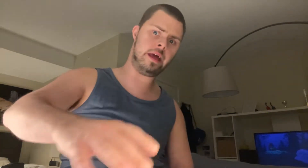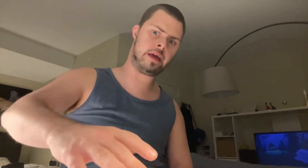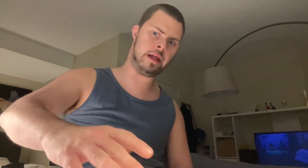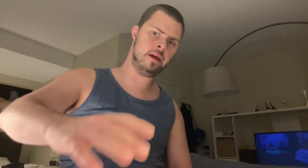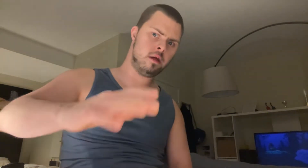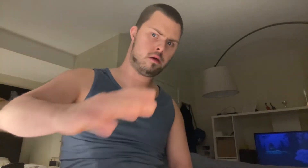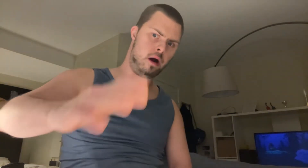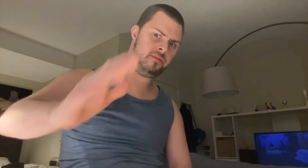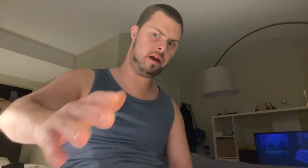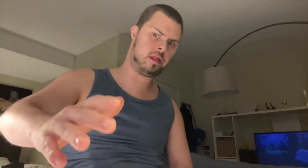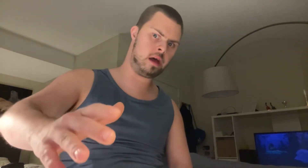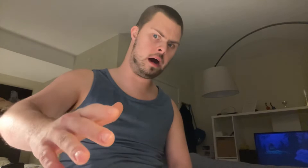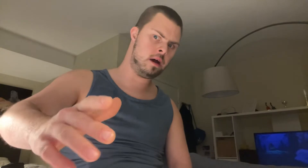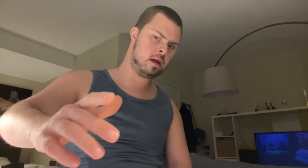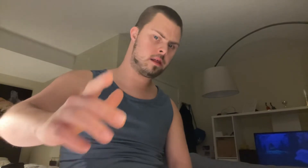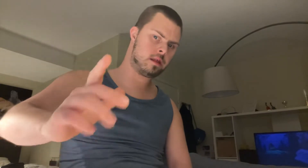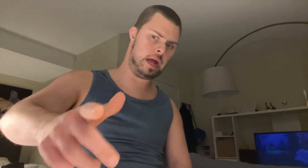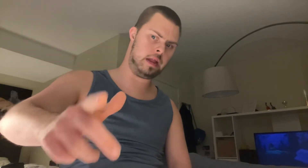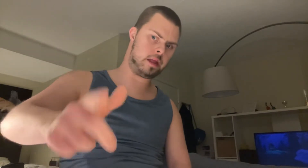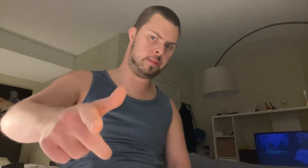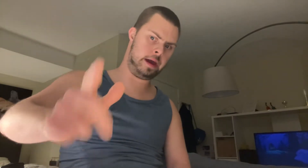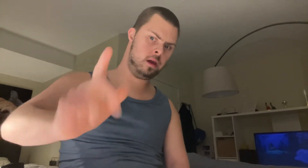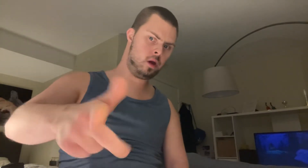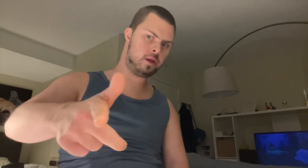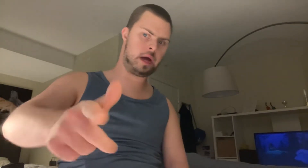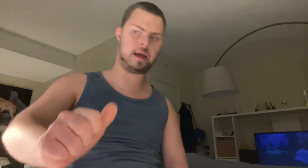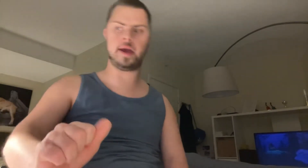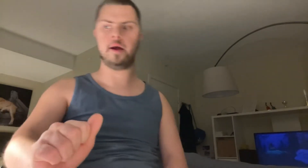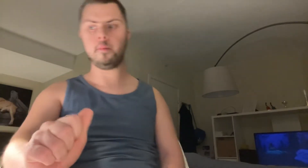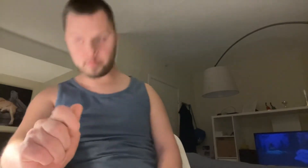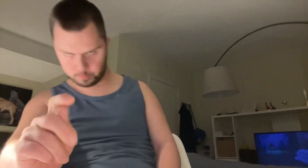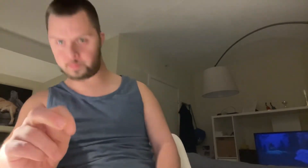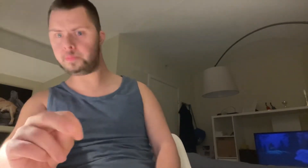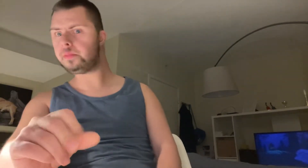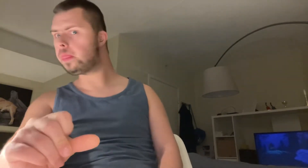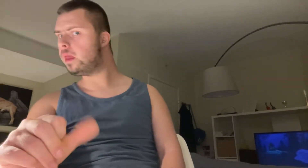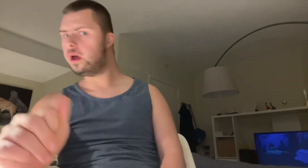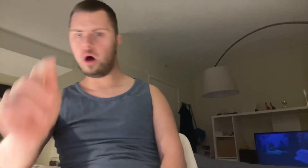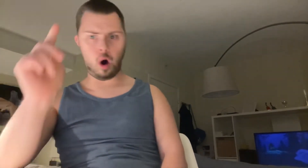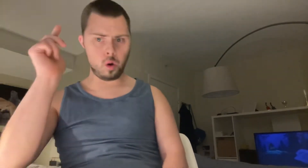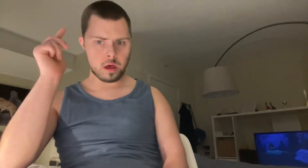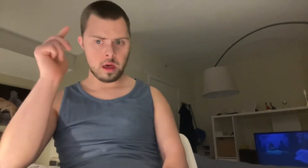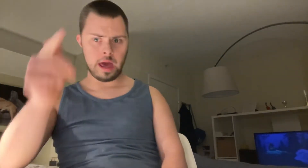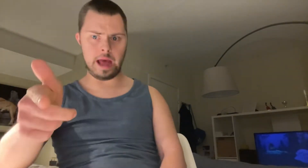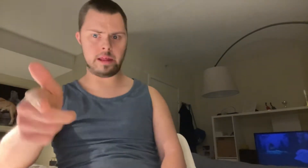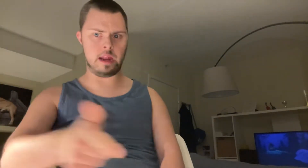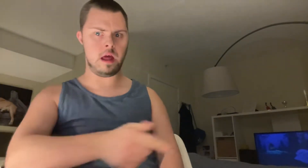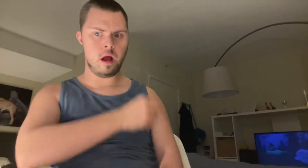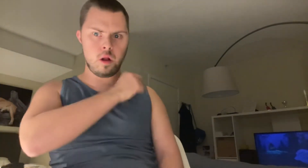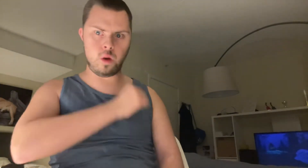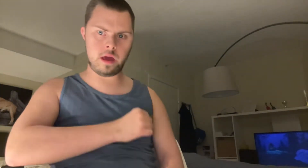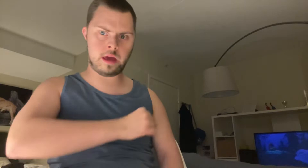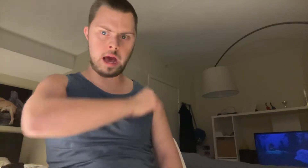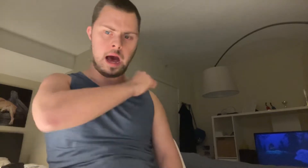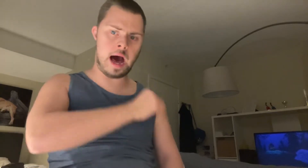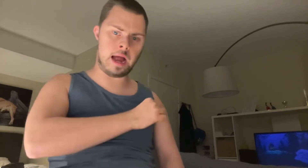bara ni kan ska fixa snäll till mig. Ja, tack. Och en till. Skicka alla